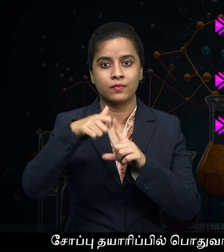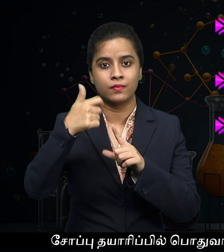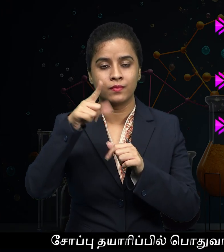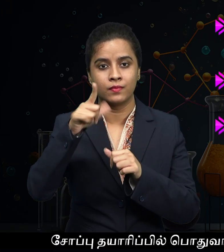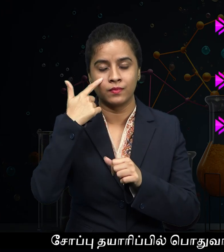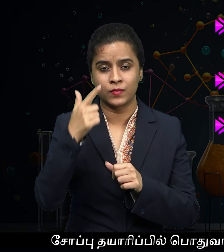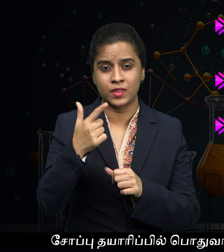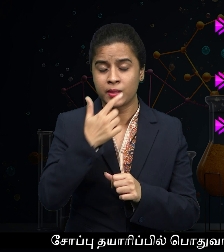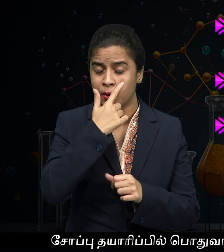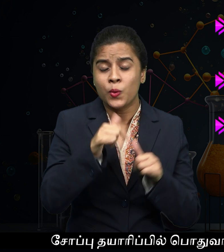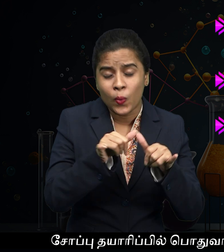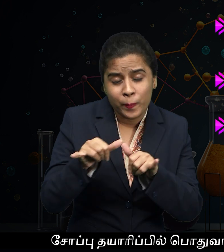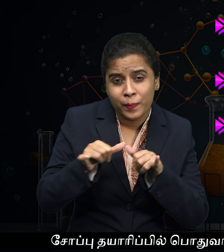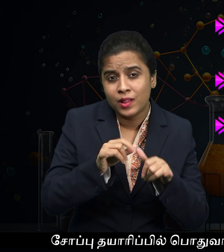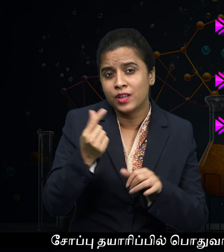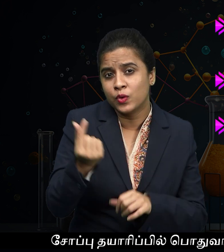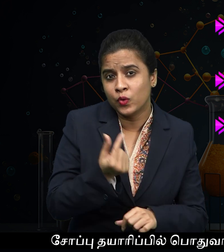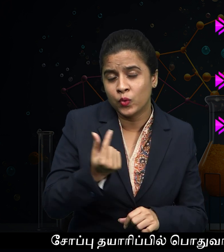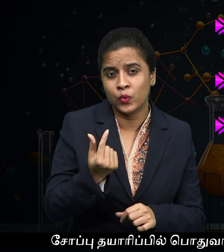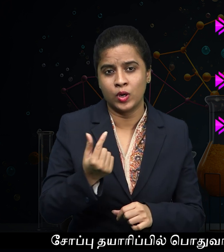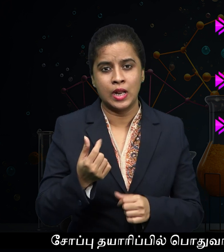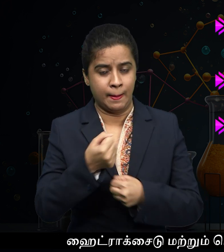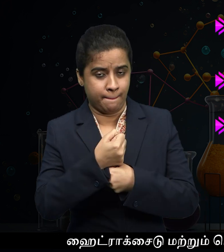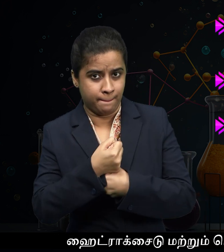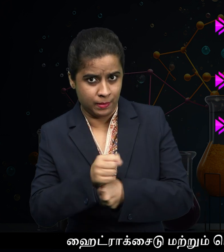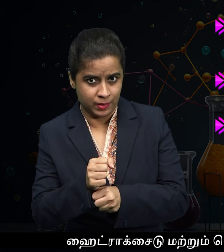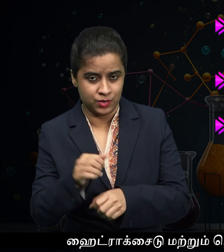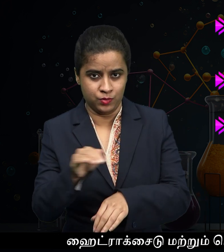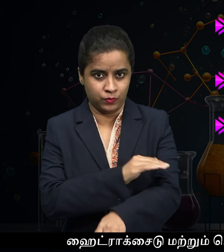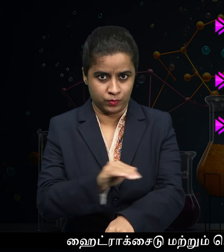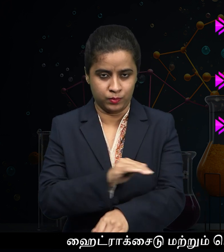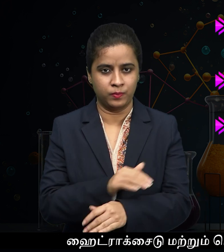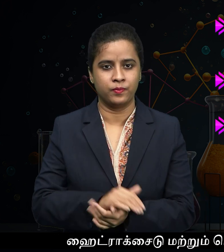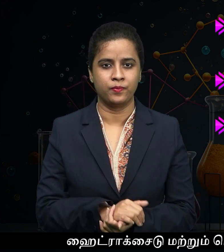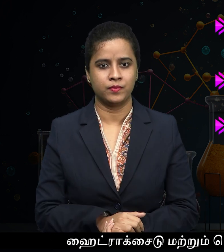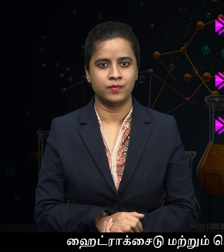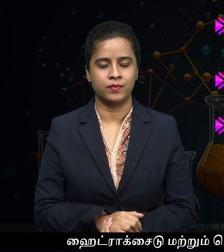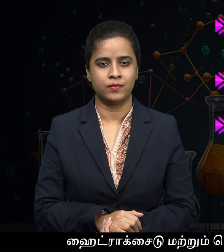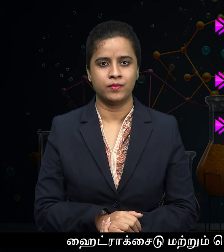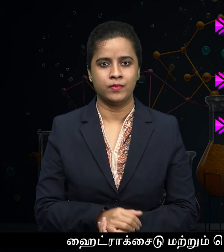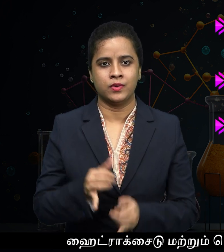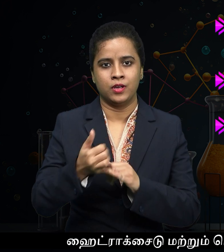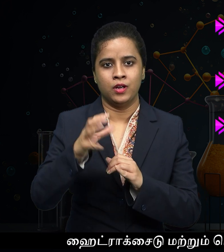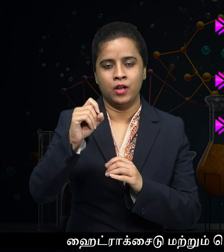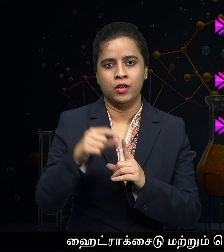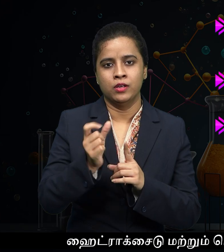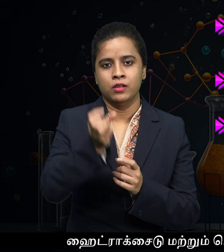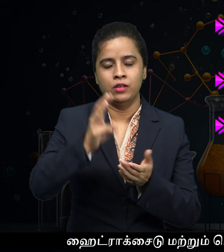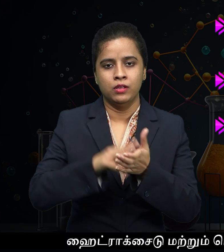சோப்பு தயாரிப்பில் பொதுவாக பயன்படுத்தப்படும் காரம் சோடியம் ஹைட்ராக்சைடு மற்றும் பொட்டாசியம் ஹைட்ராக்சைடு